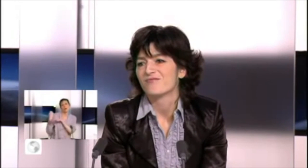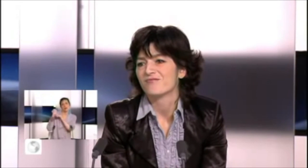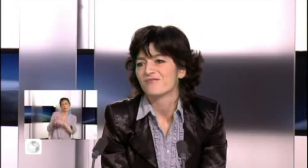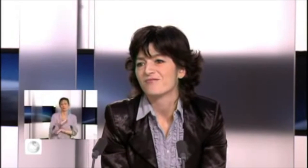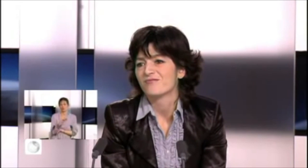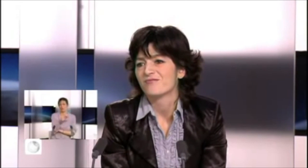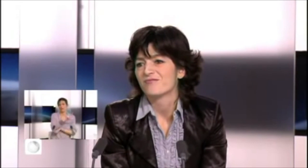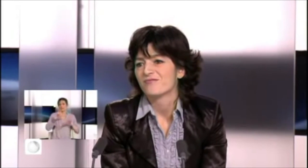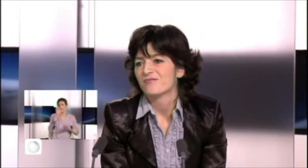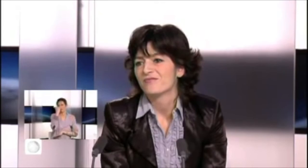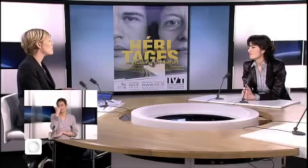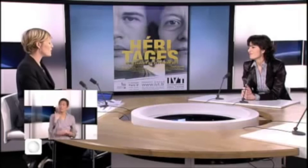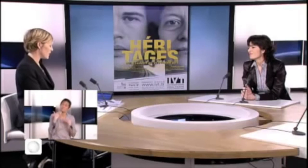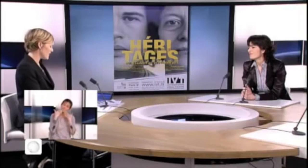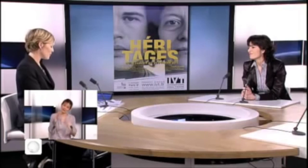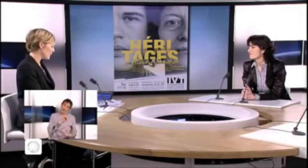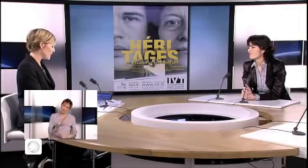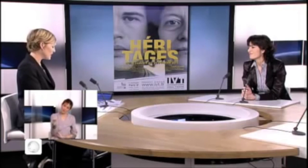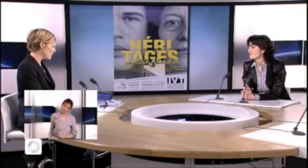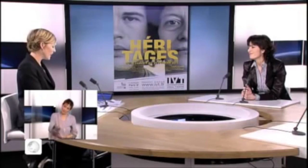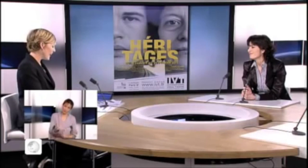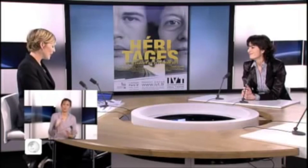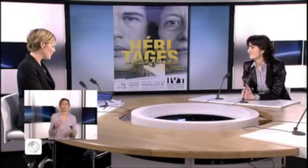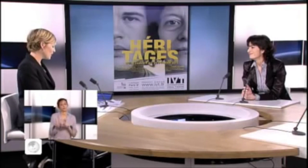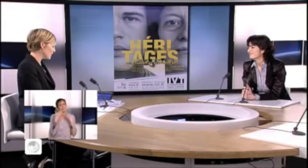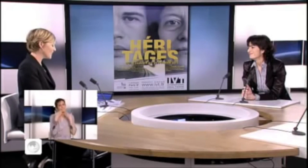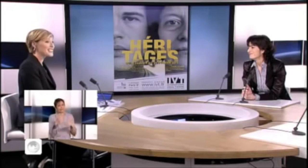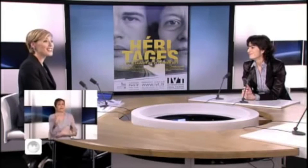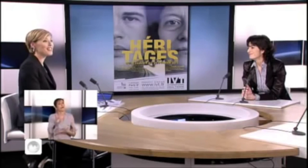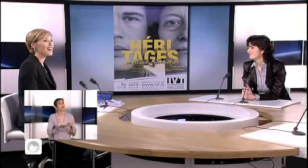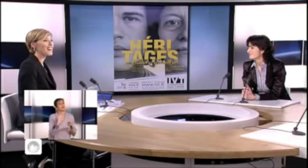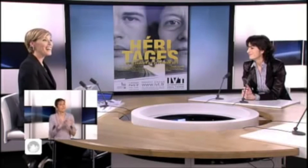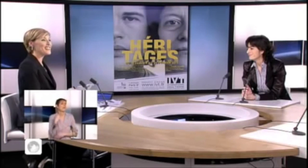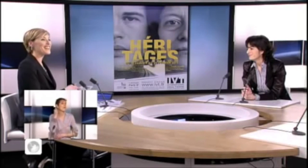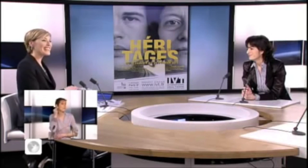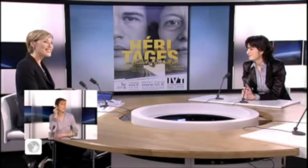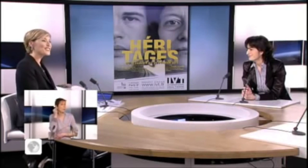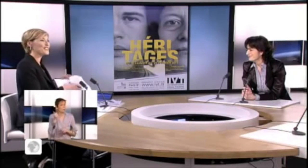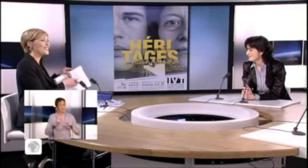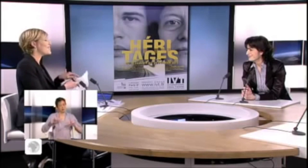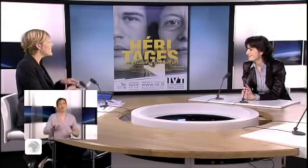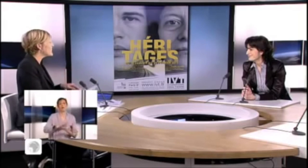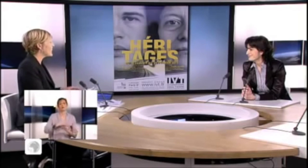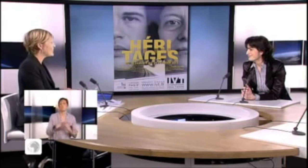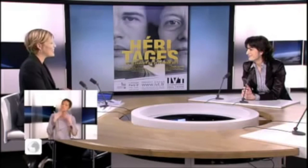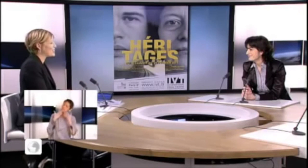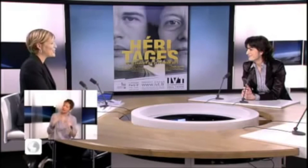février. Merci à vous d'être venus sur le plateau TV5 Monde et merci donc à Corinne Gache d'avoir assuré la traduction. Merci à toutes les deux.